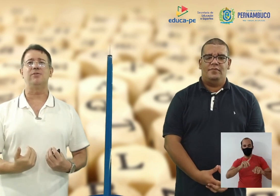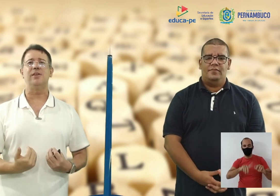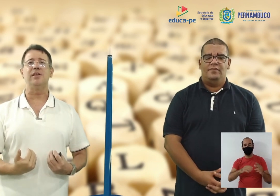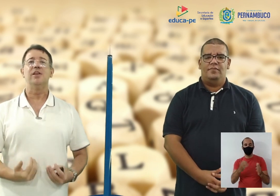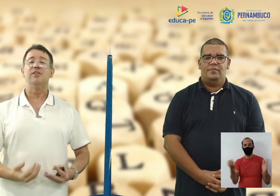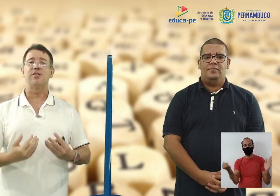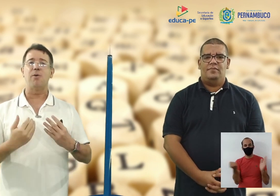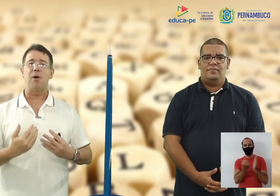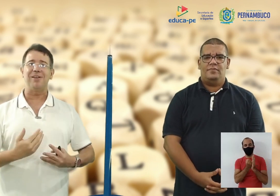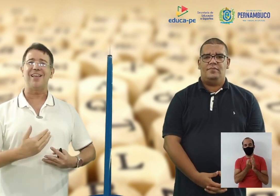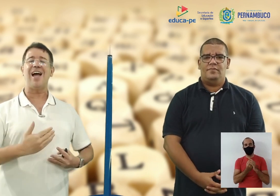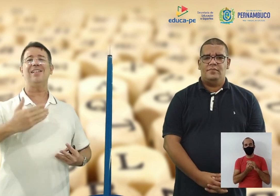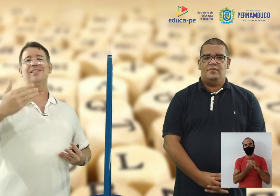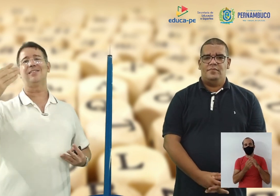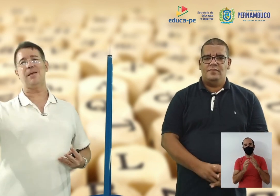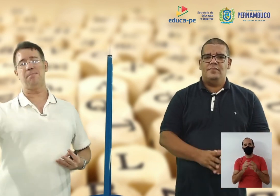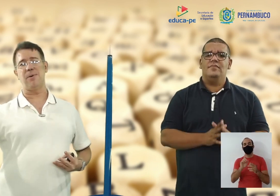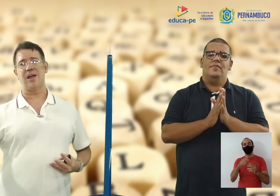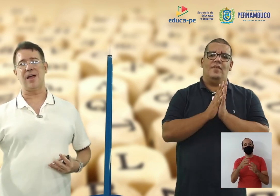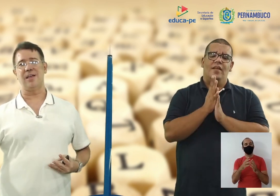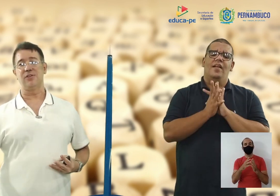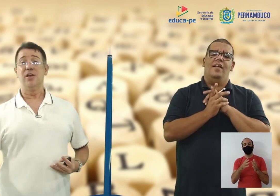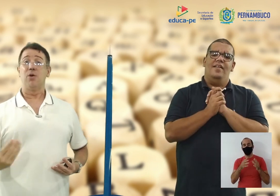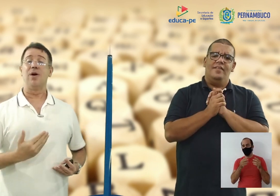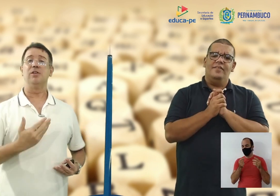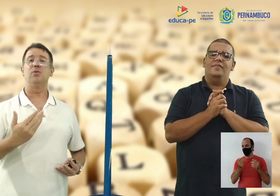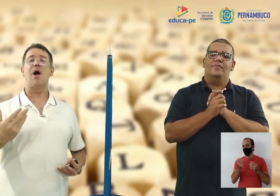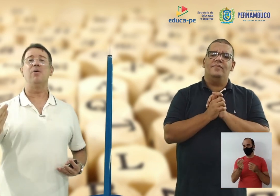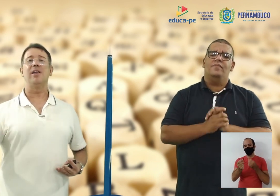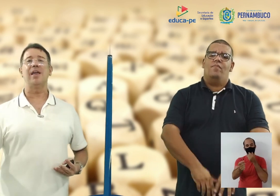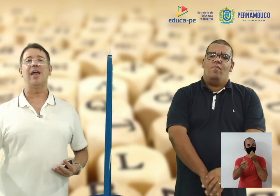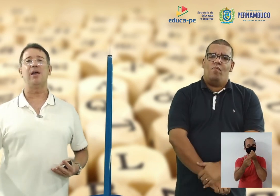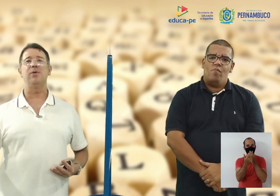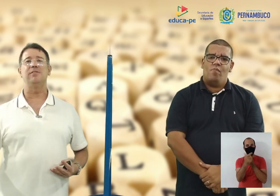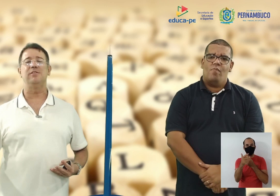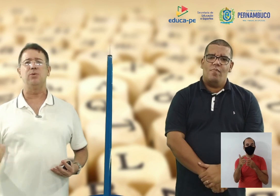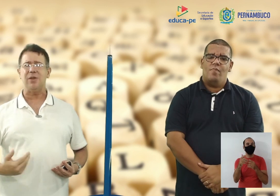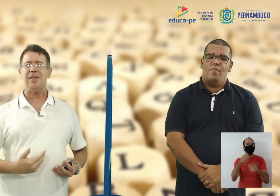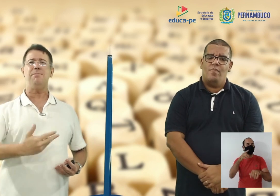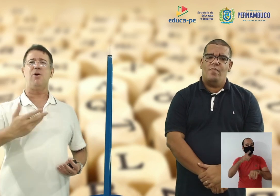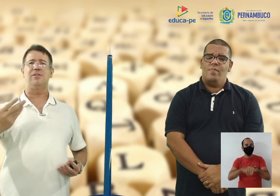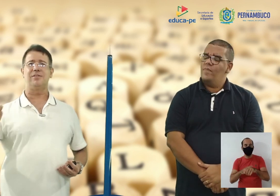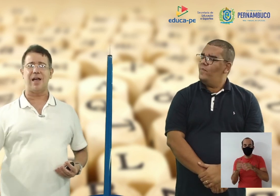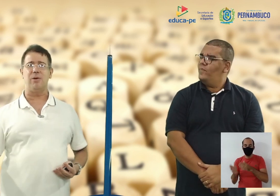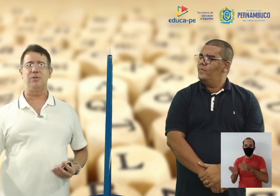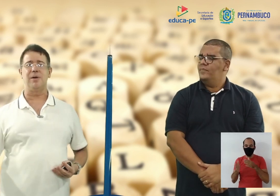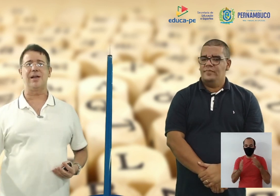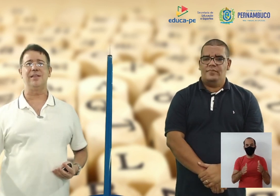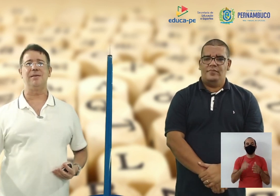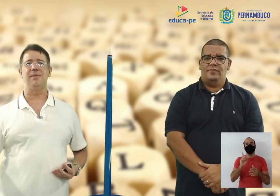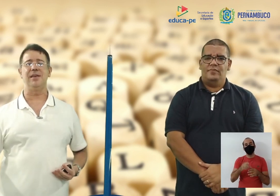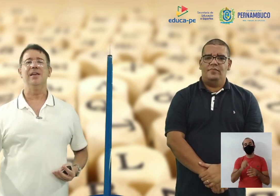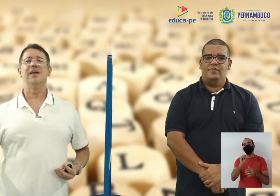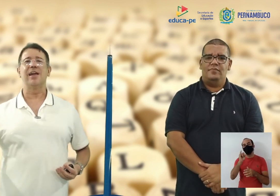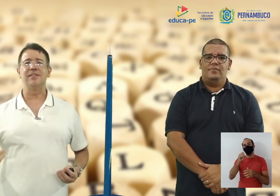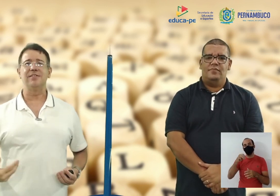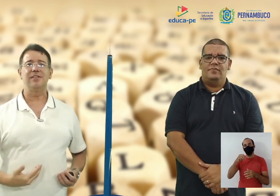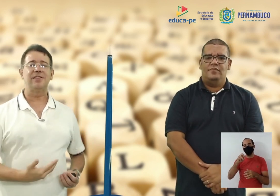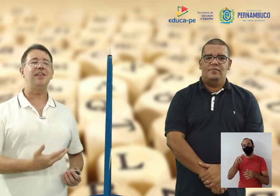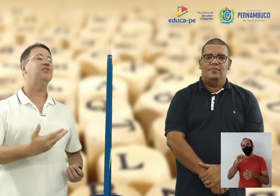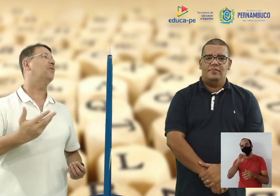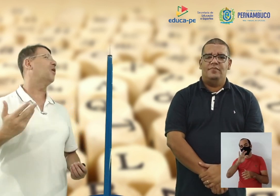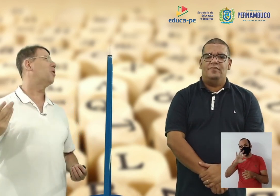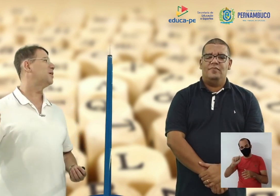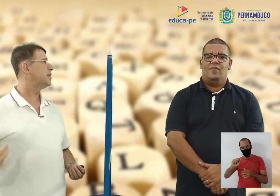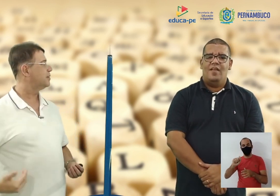justamente é o seguinte, são obras atemporais. Quando alguém é reconhecido imortal de uma academia, quer dizer,